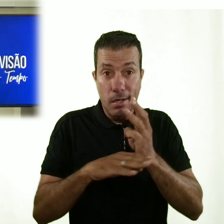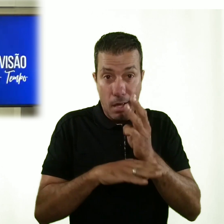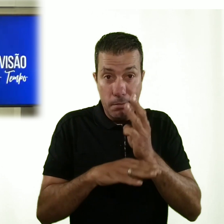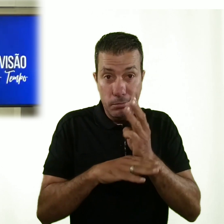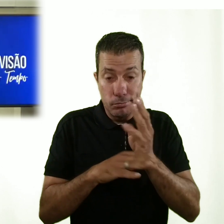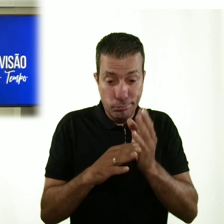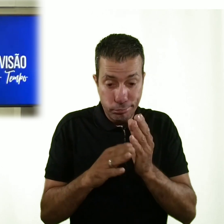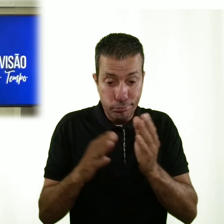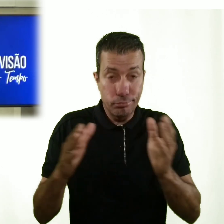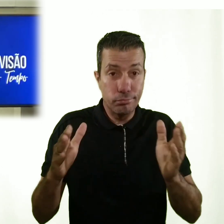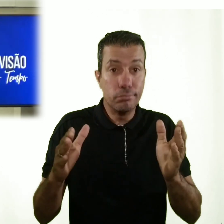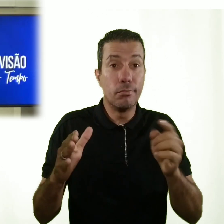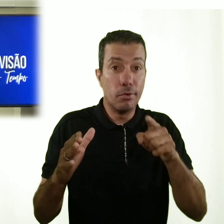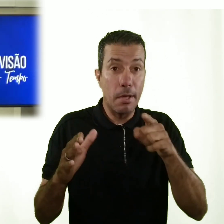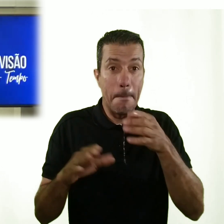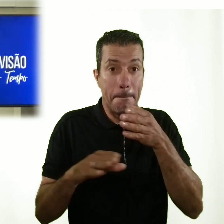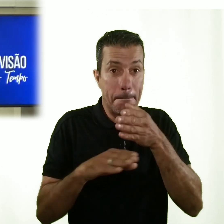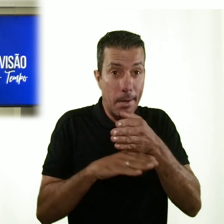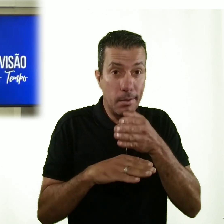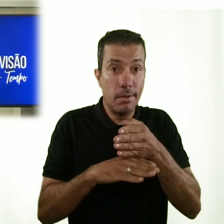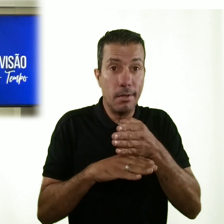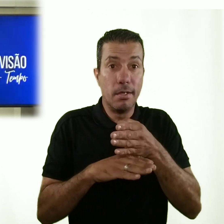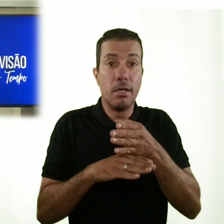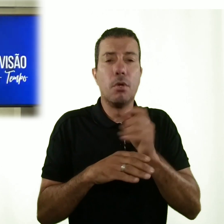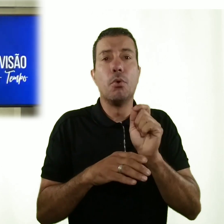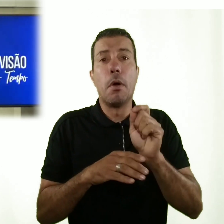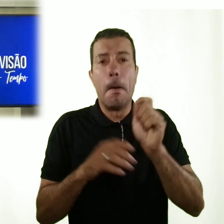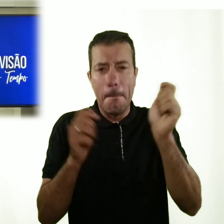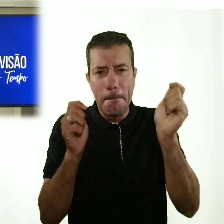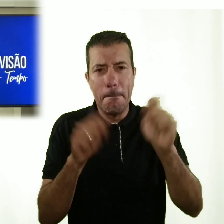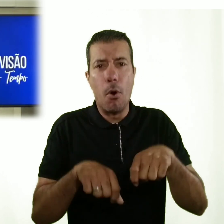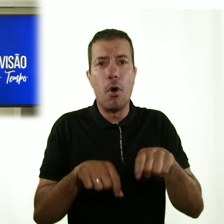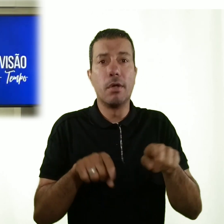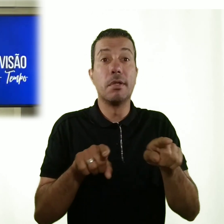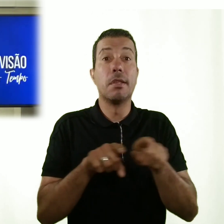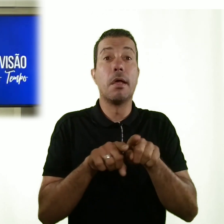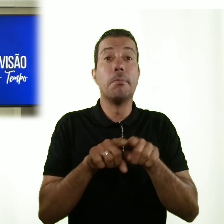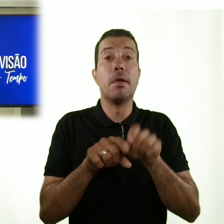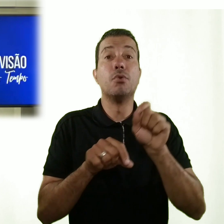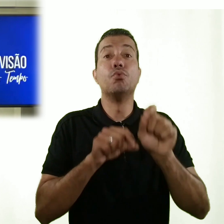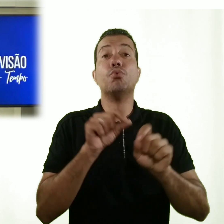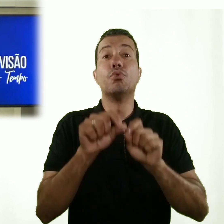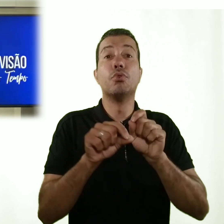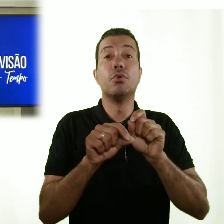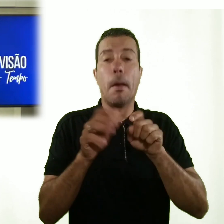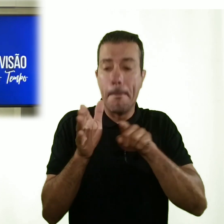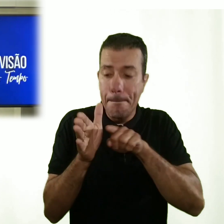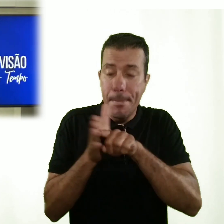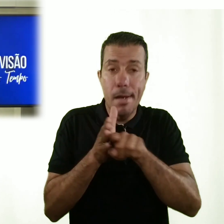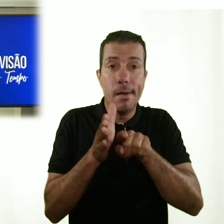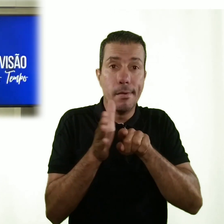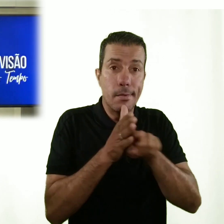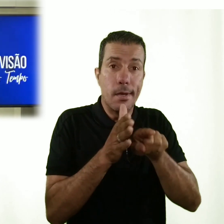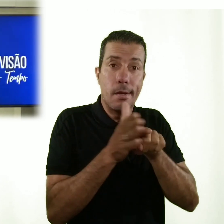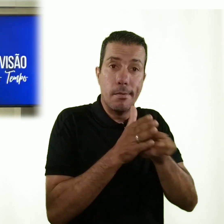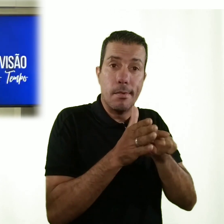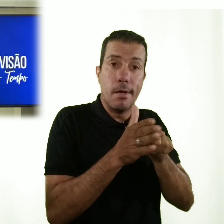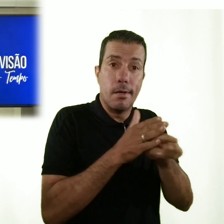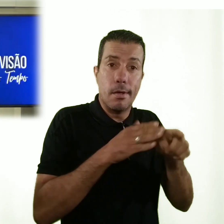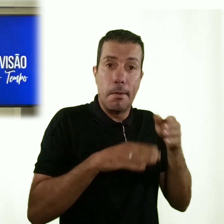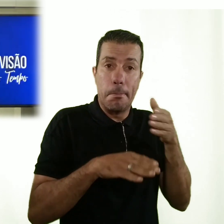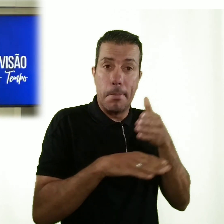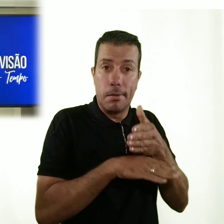também. E então o WhatsApp aberto significa que você pode também, através do WhatsApp, mandar suas perguntas, sua participação durante o período de